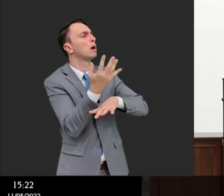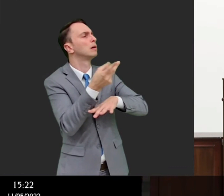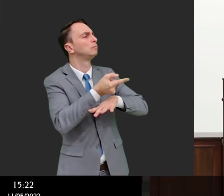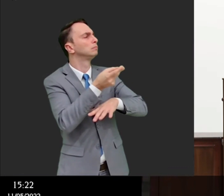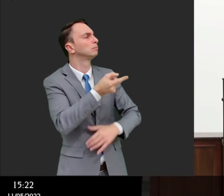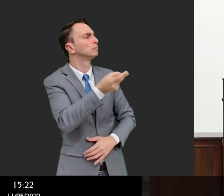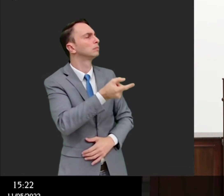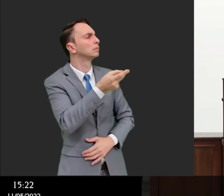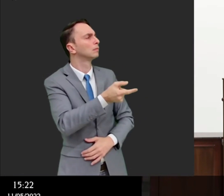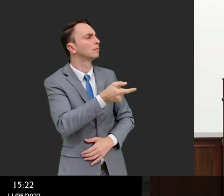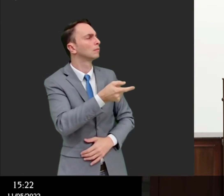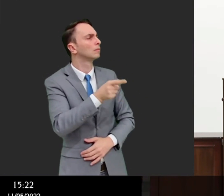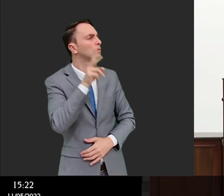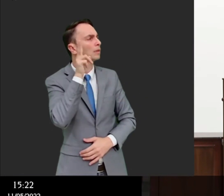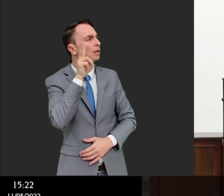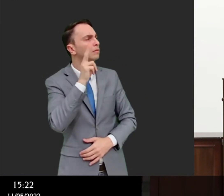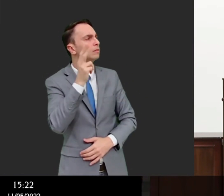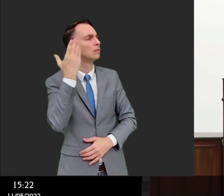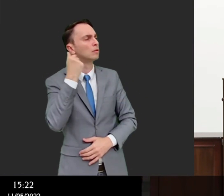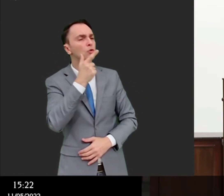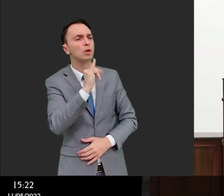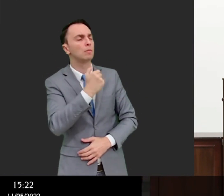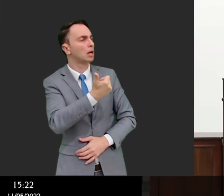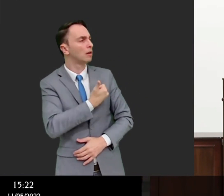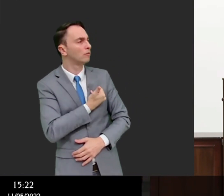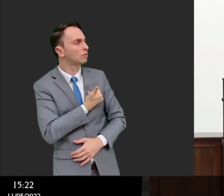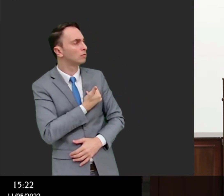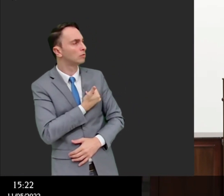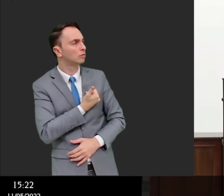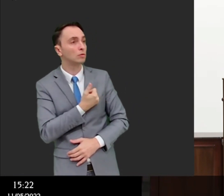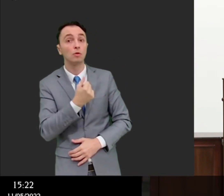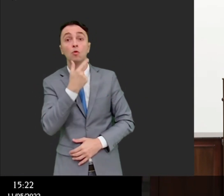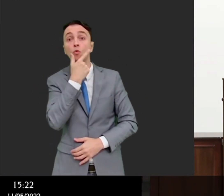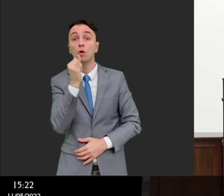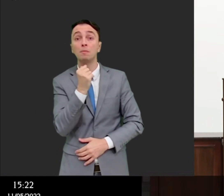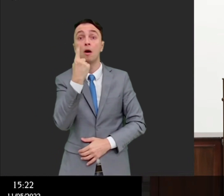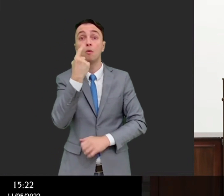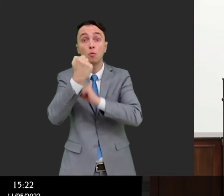Falaram. Quem contou para mim foi o HI. Ficou um ano.